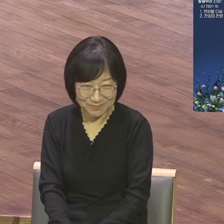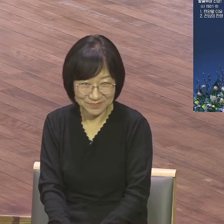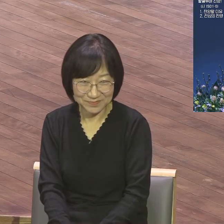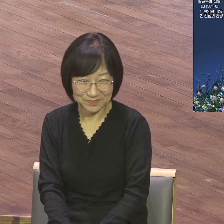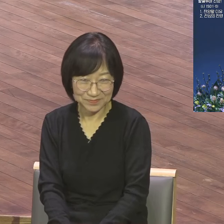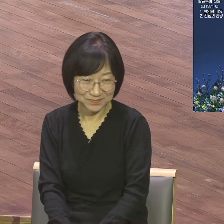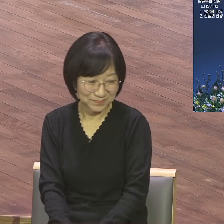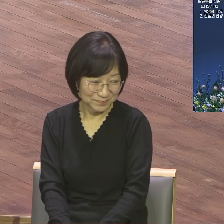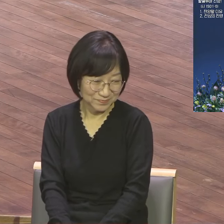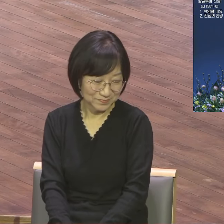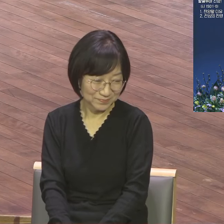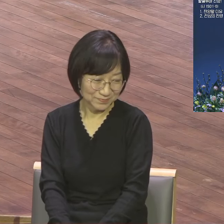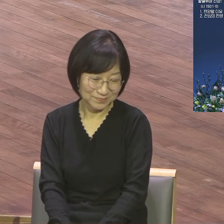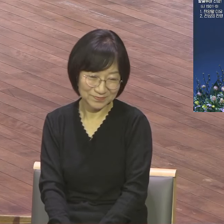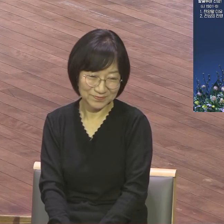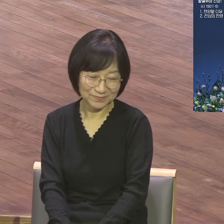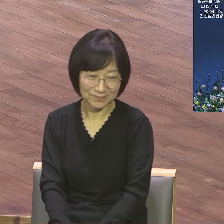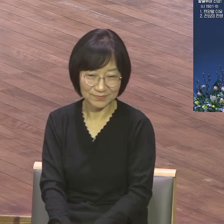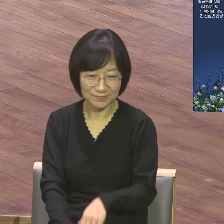우리가요